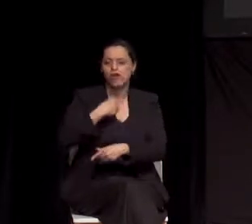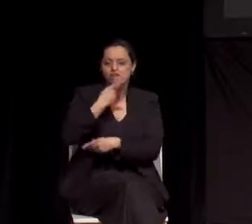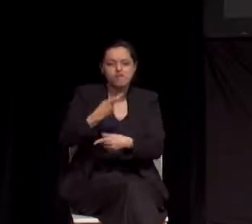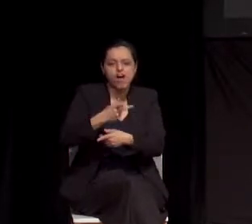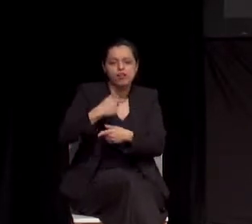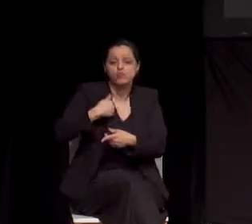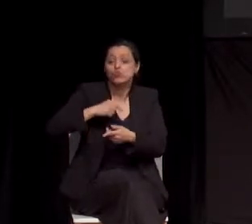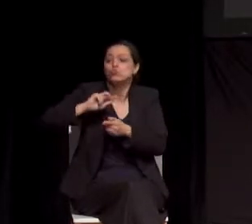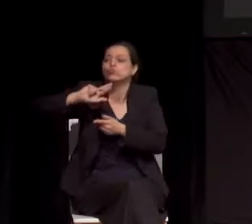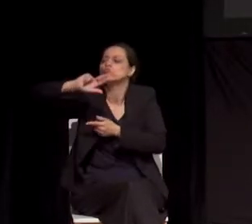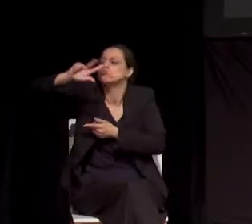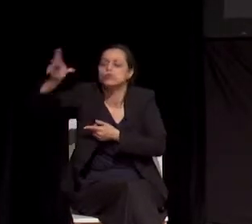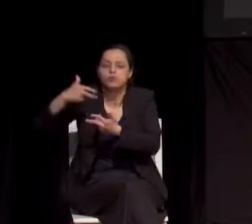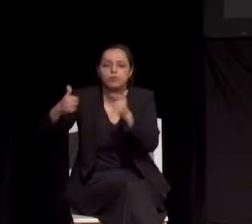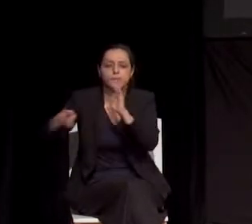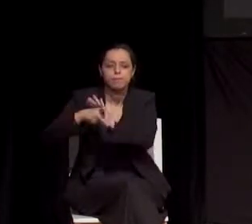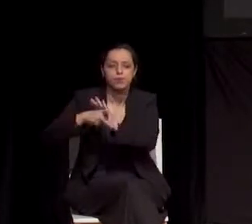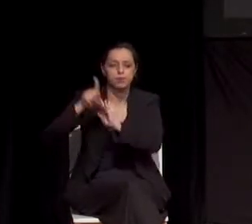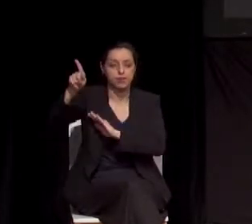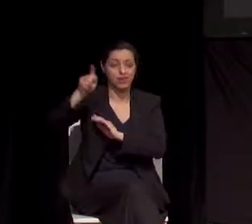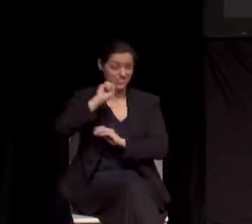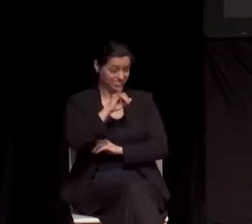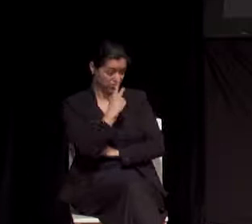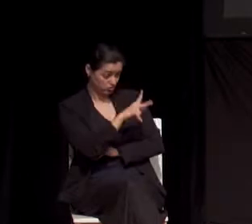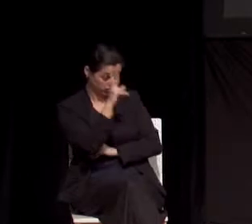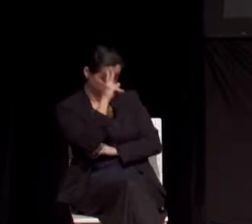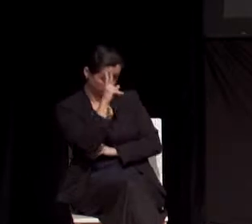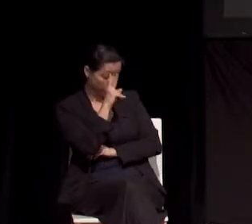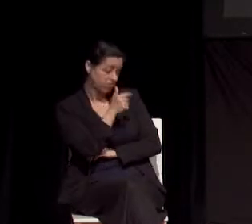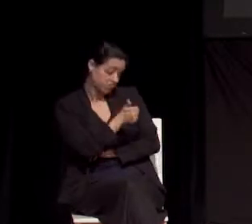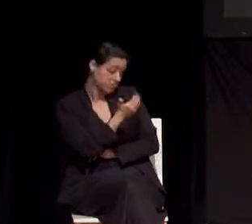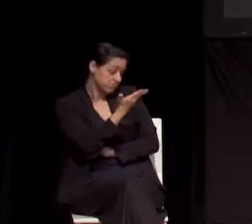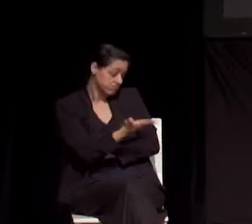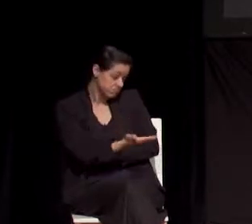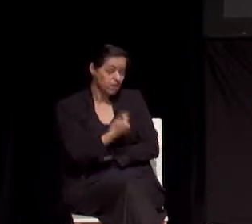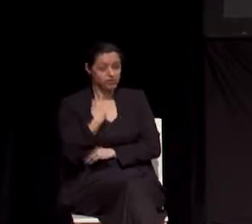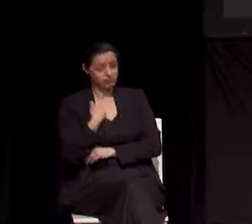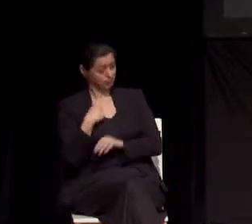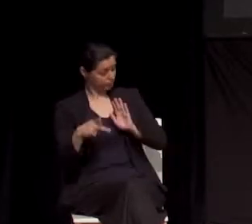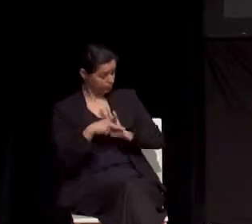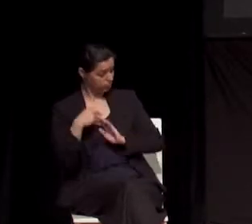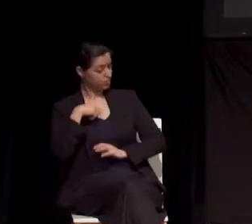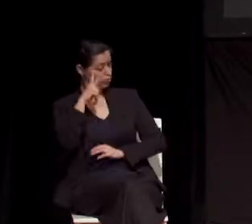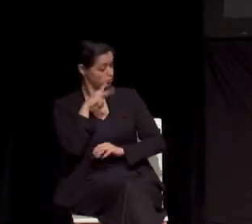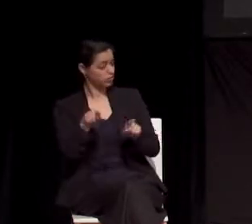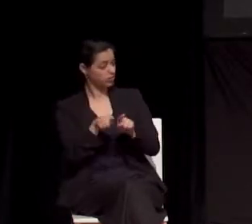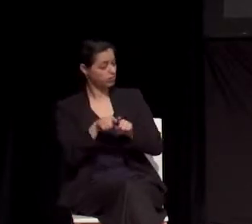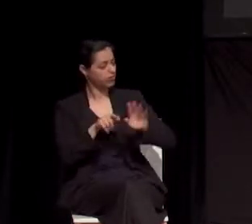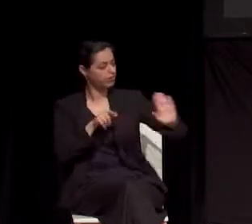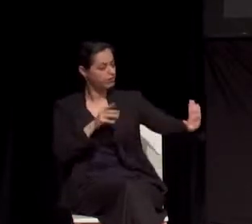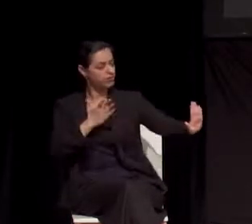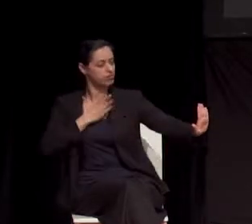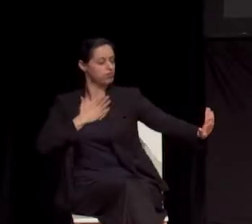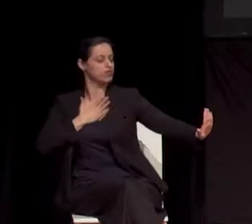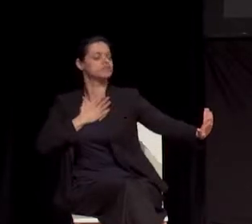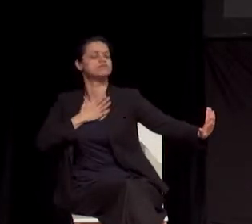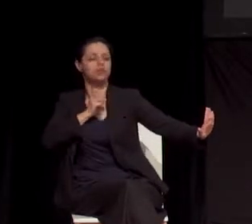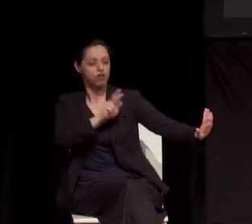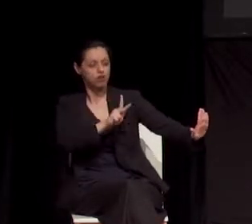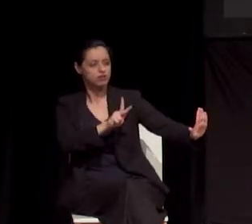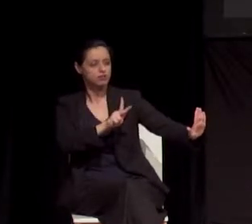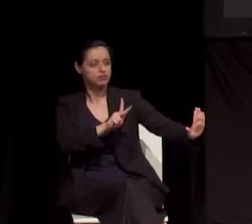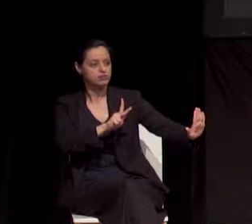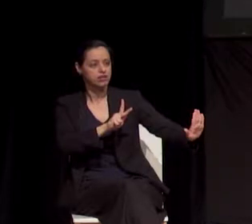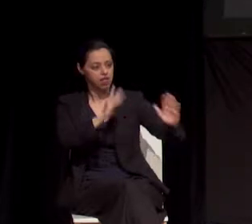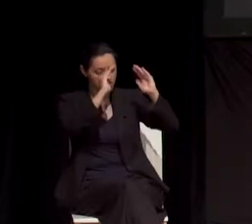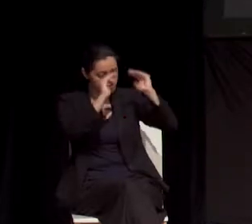da humanidade. Diz, se você tem sua própria história, eu tenho minha história também, fica na sua, eu fico na minha.